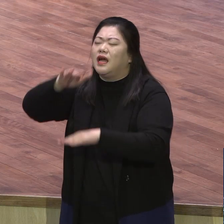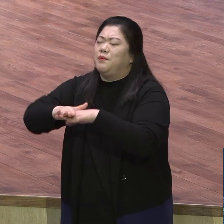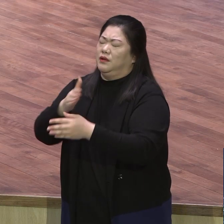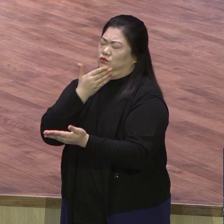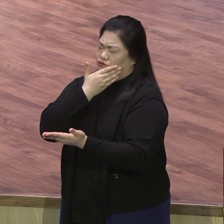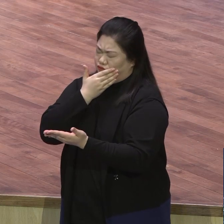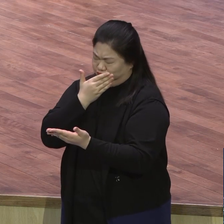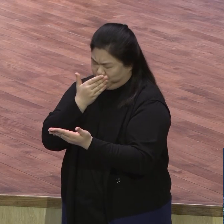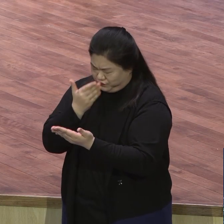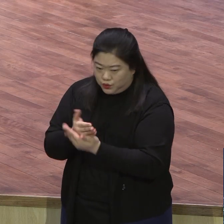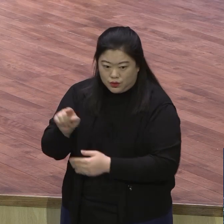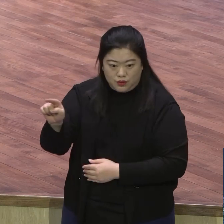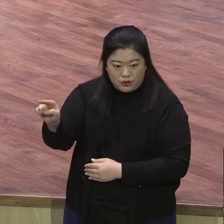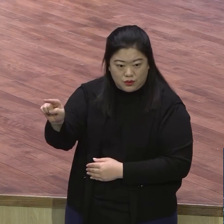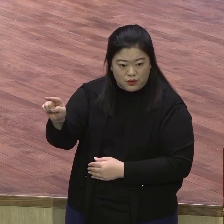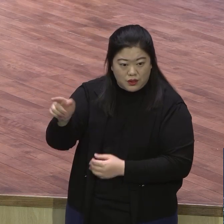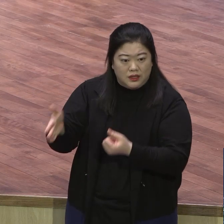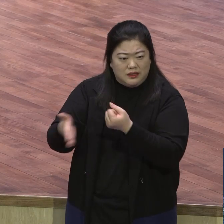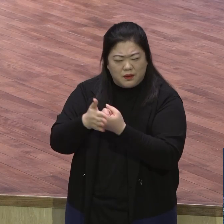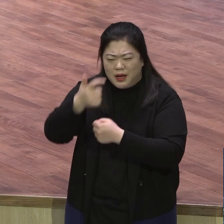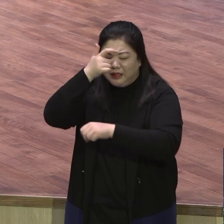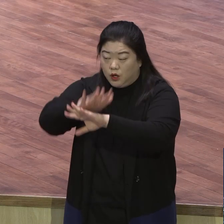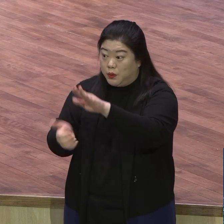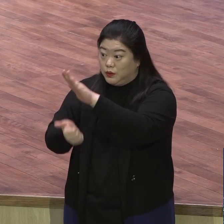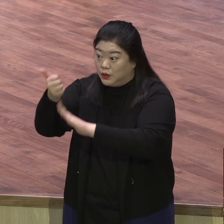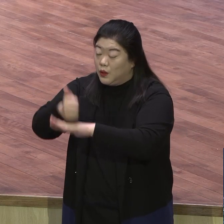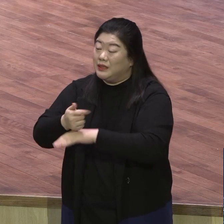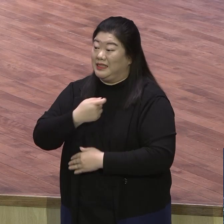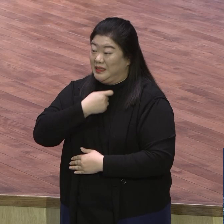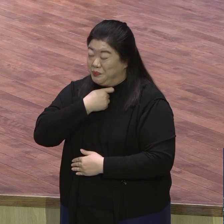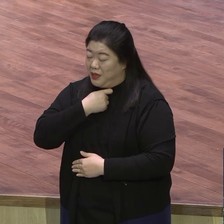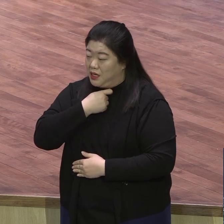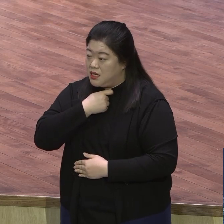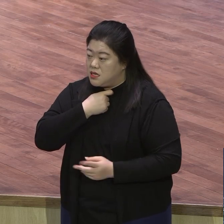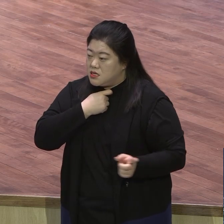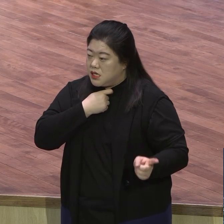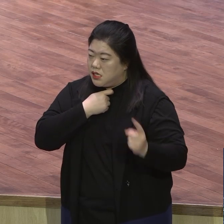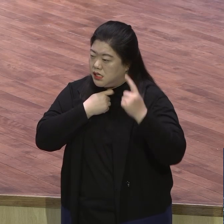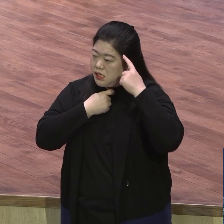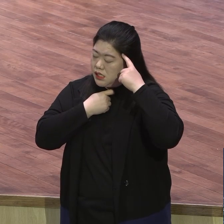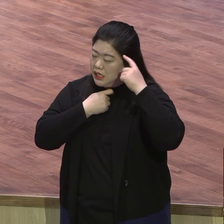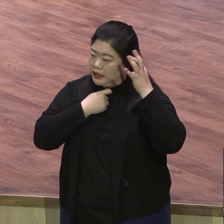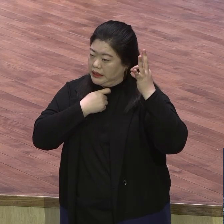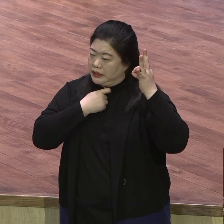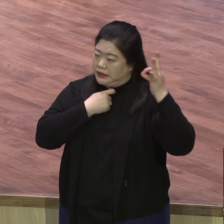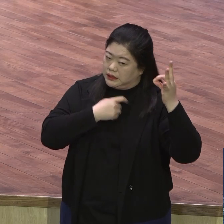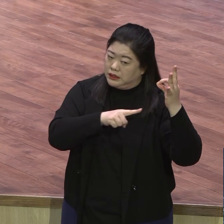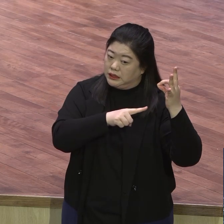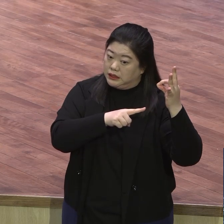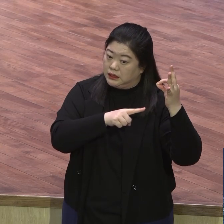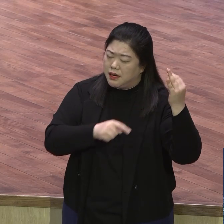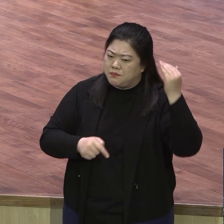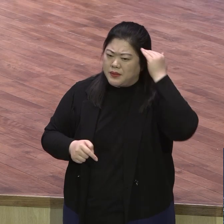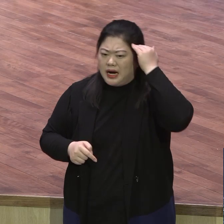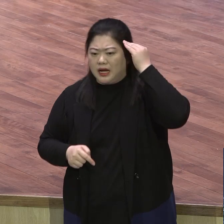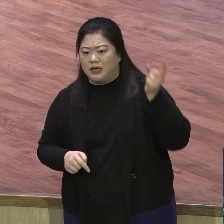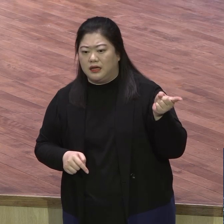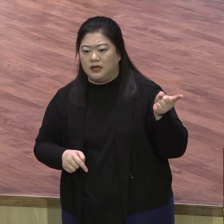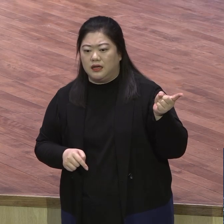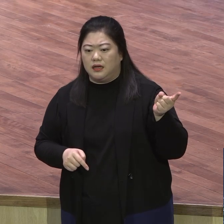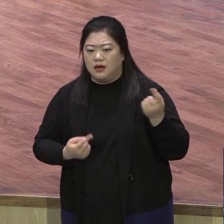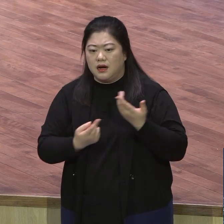중요하니까 예배 성공하기 위해서 걸림돌이 되는 것 네 마음에 딱 걸려있는 것 네